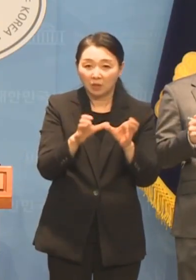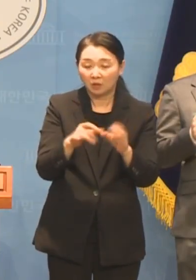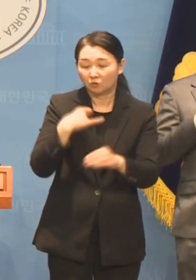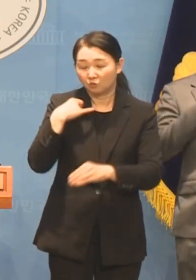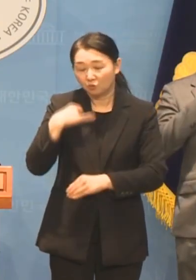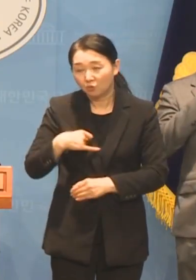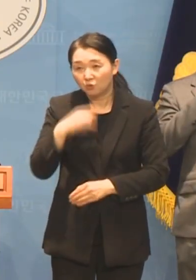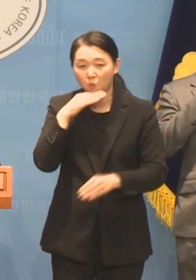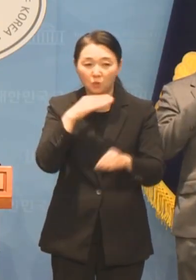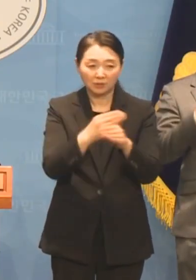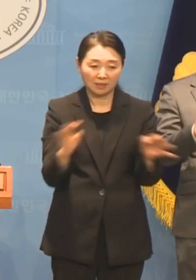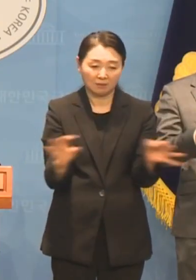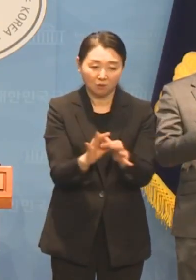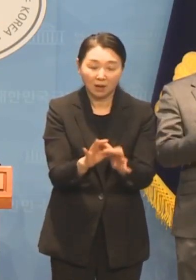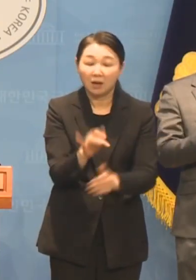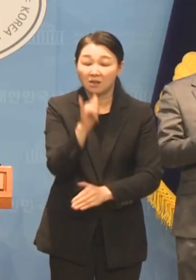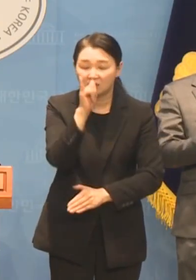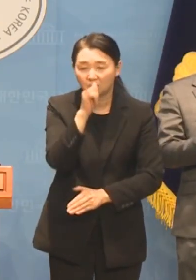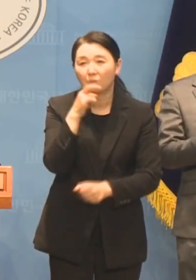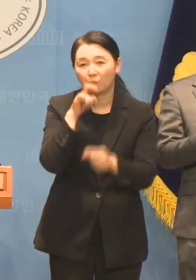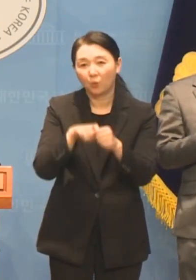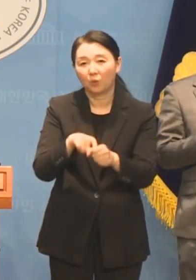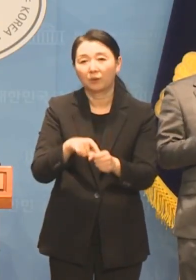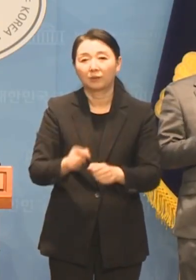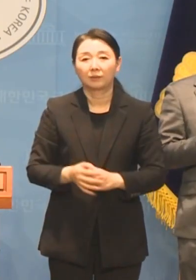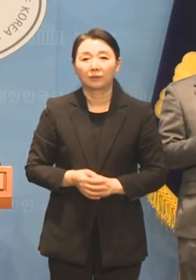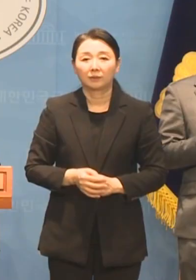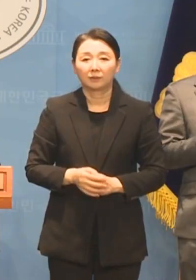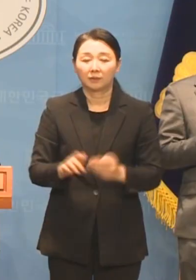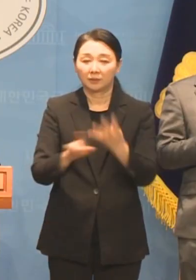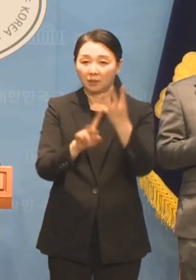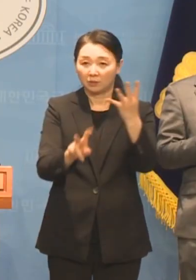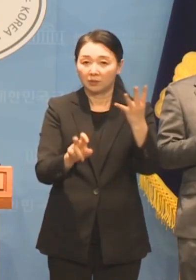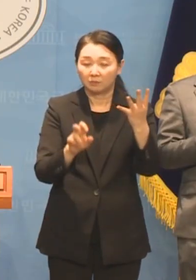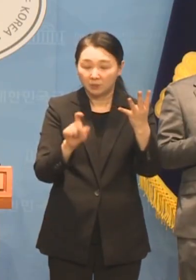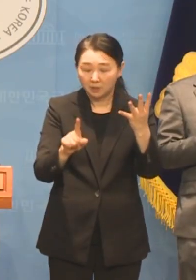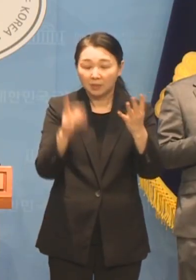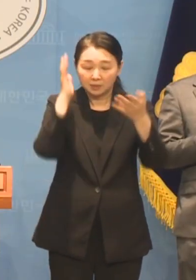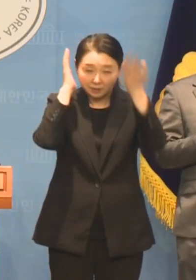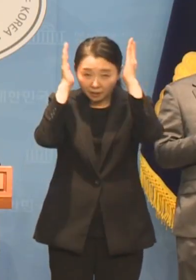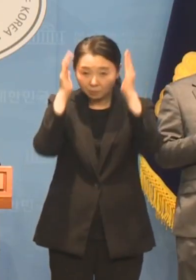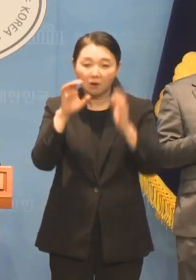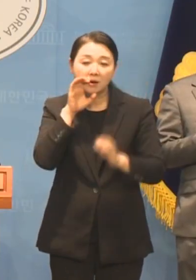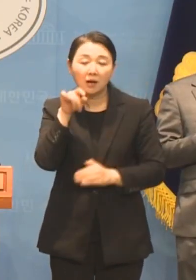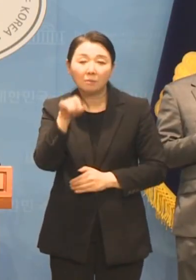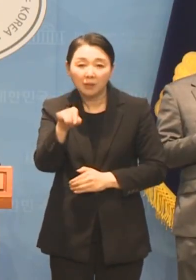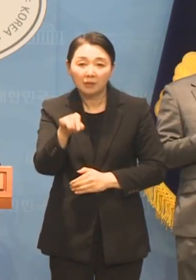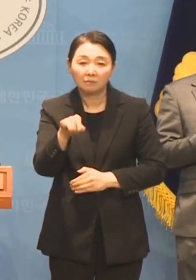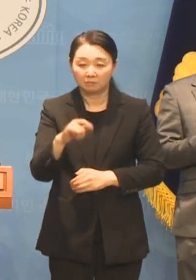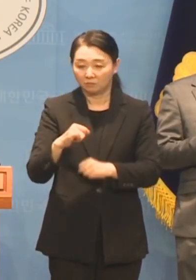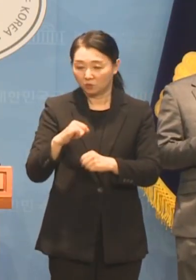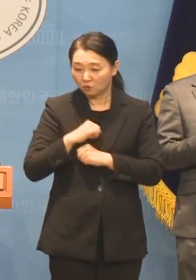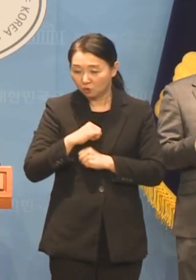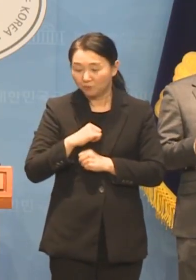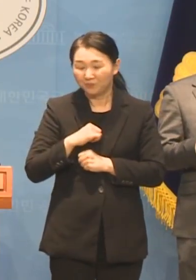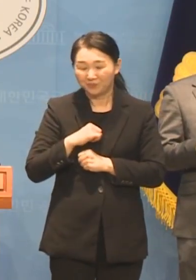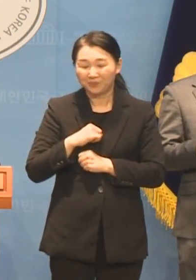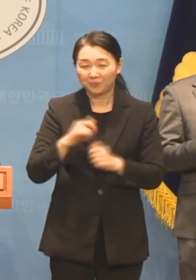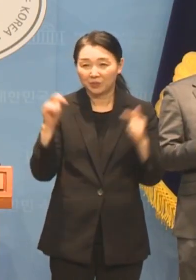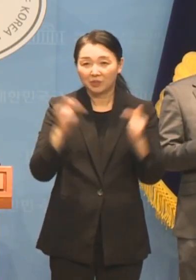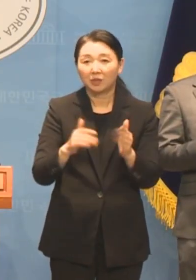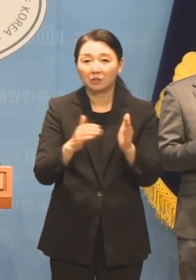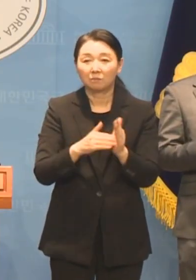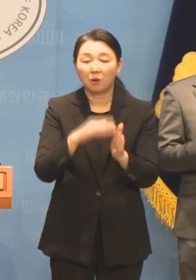중국이나 공산주의와 연관 지으라는 시도가 있었습니다. 4월 22일 네이버 블로그에서는 군복무 단축은